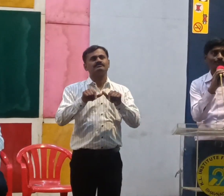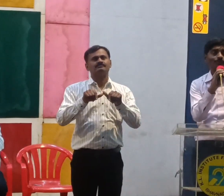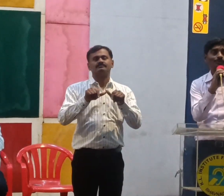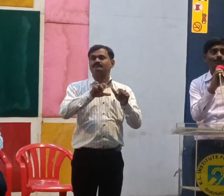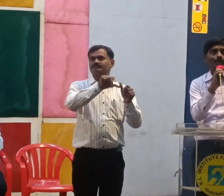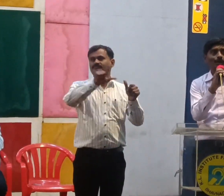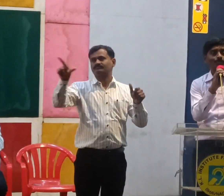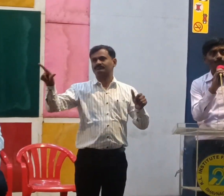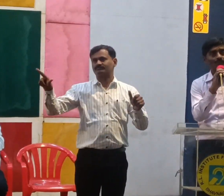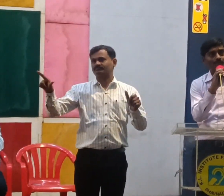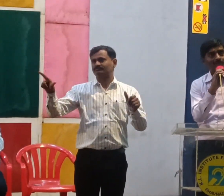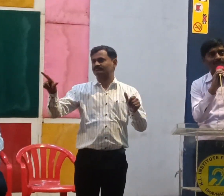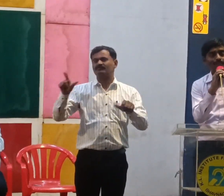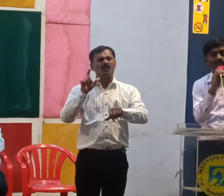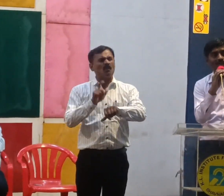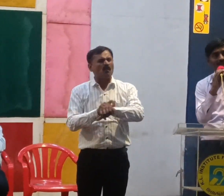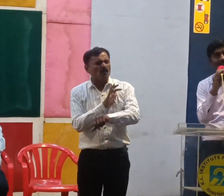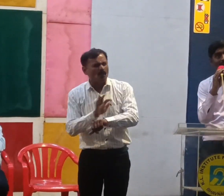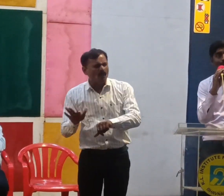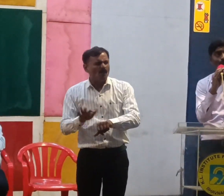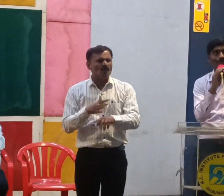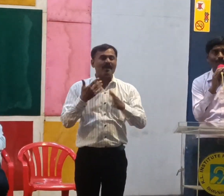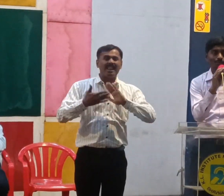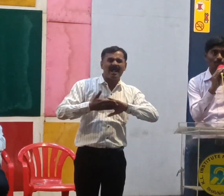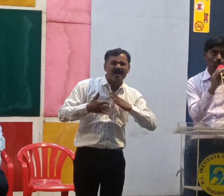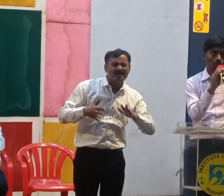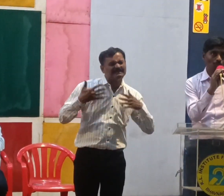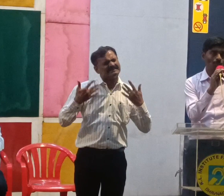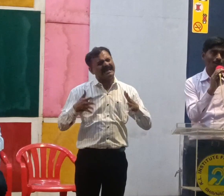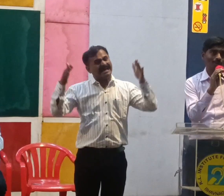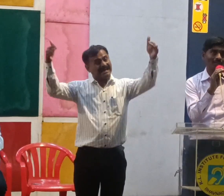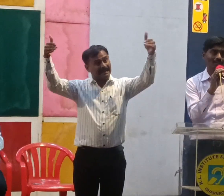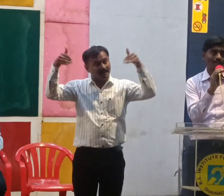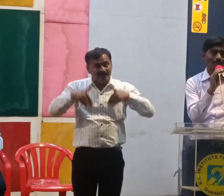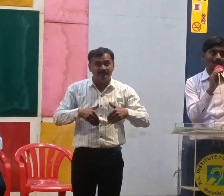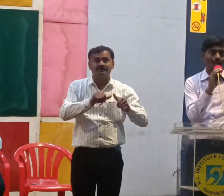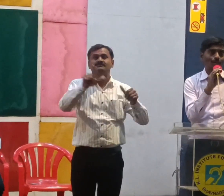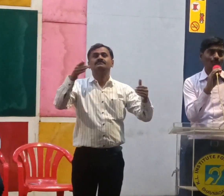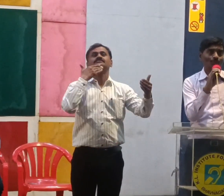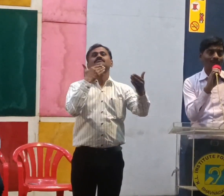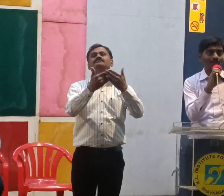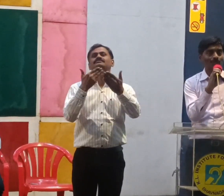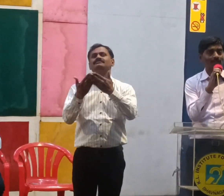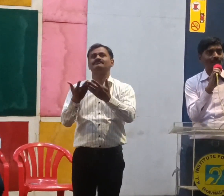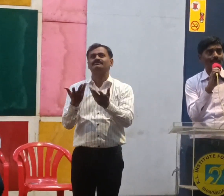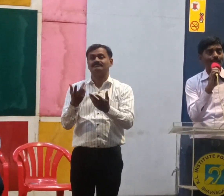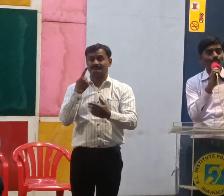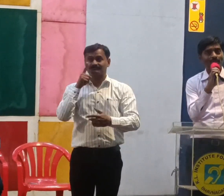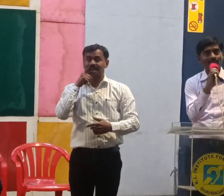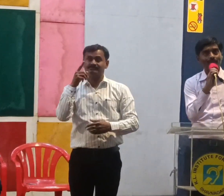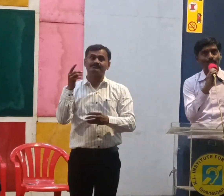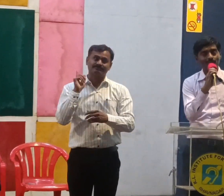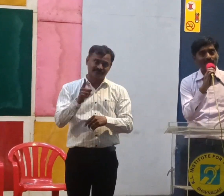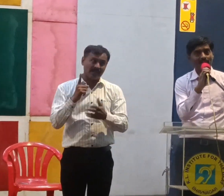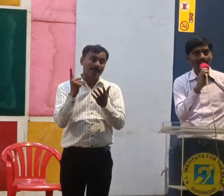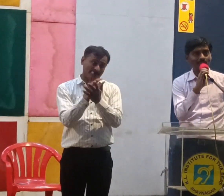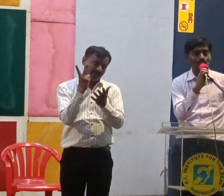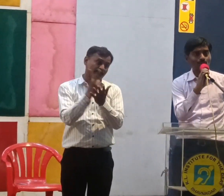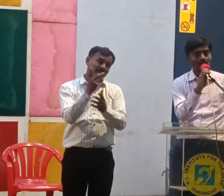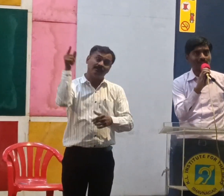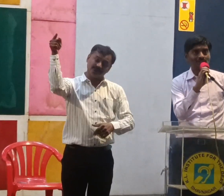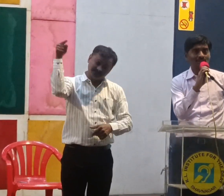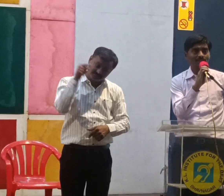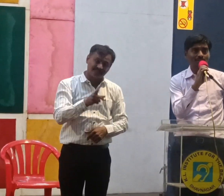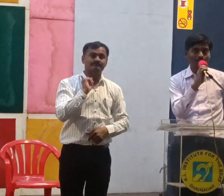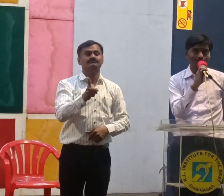આપ સૌ આપનો કિંમતી સમય કાઢીને આવ્યા તે બદલ આપનો ખૂબ ખૂબ આભાર. આમ તો વાલીઓએ મહિને બે મહિને